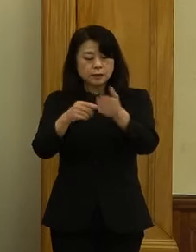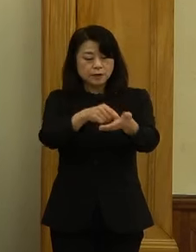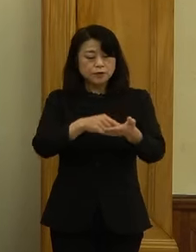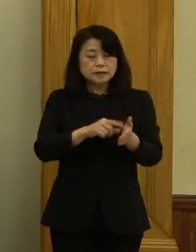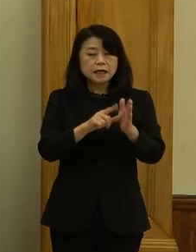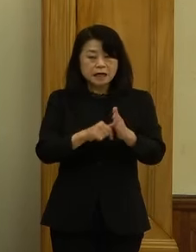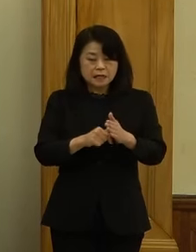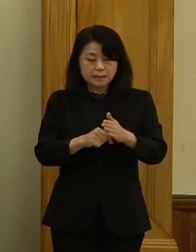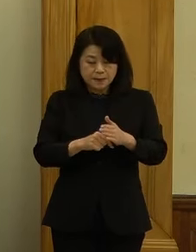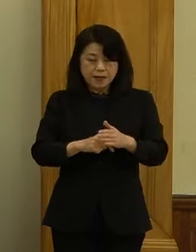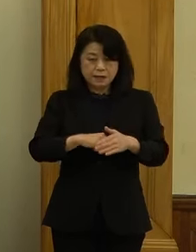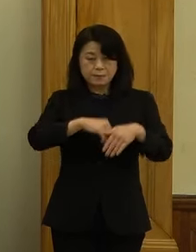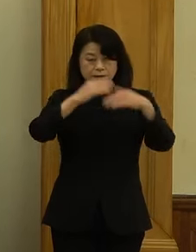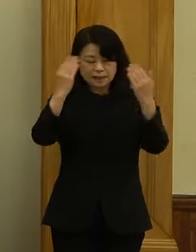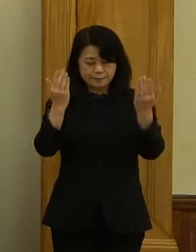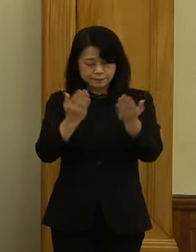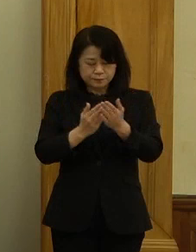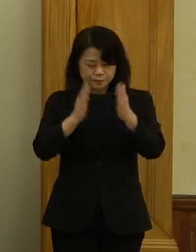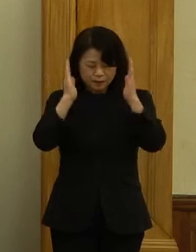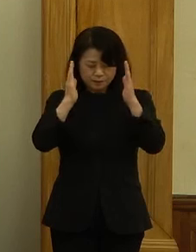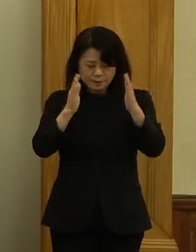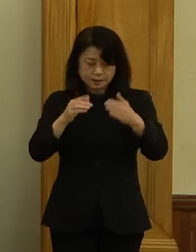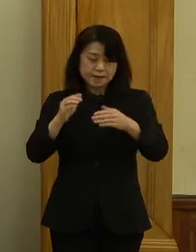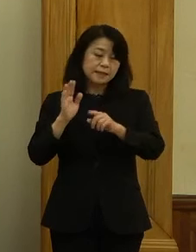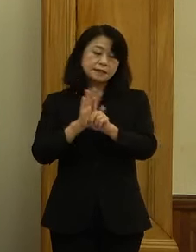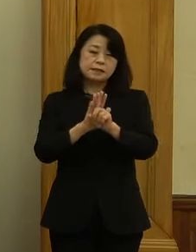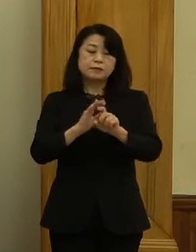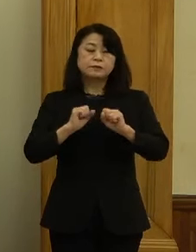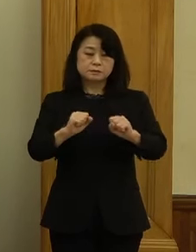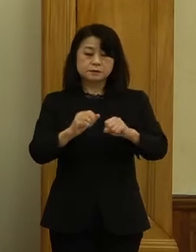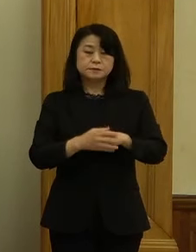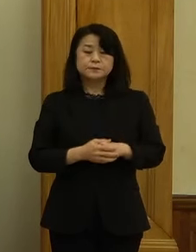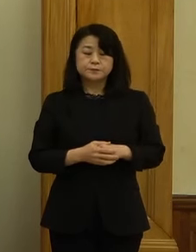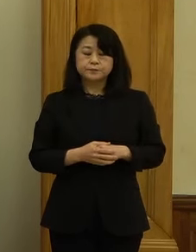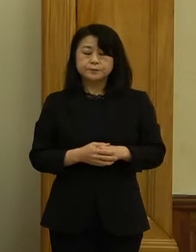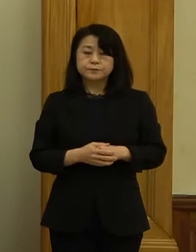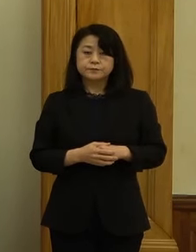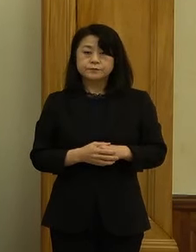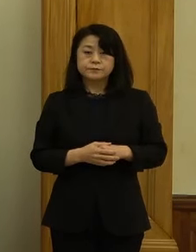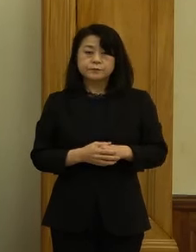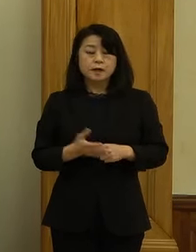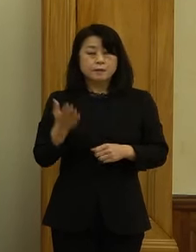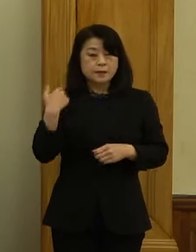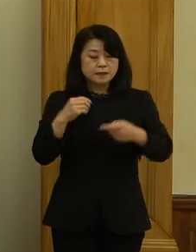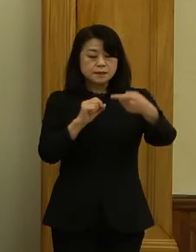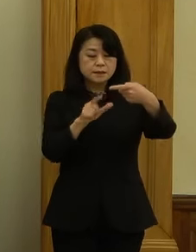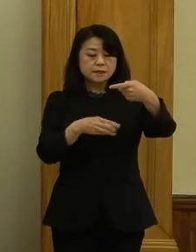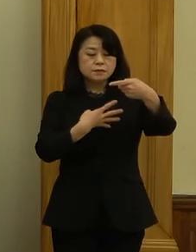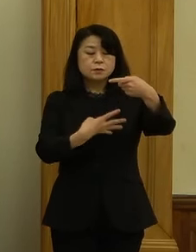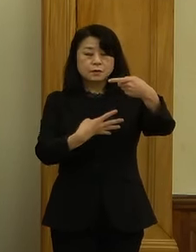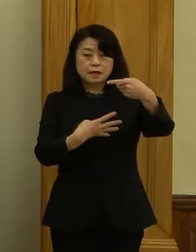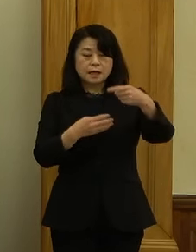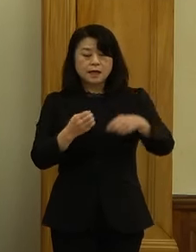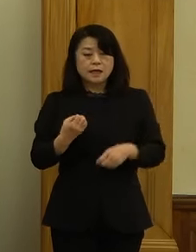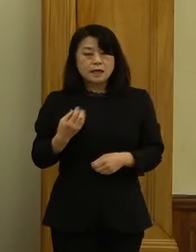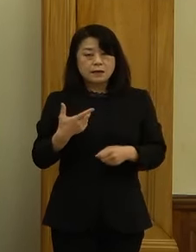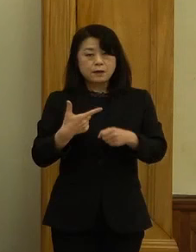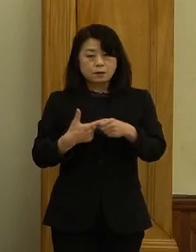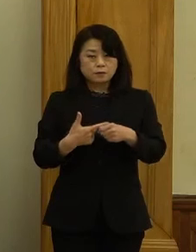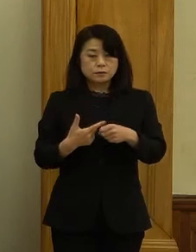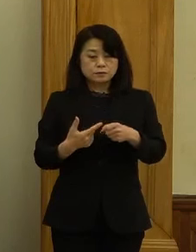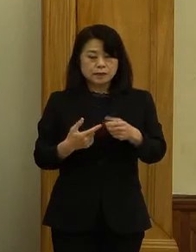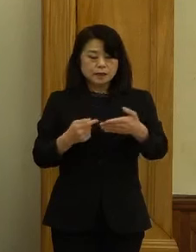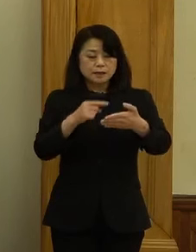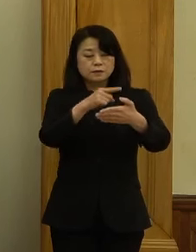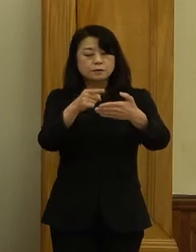最大限の支援を行ってまいりますえ続いてえ先般1月4日令和6年